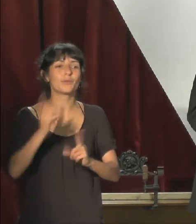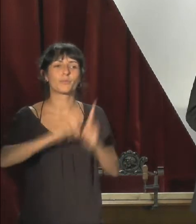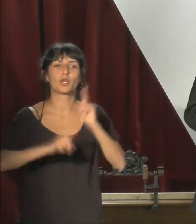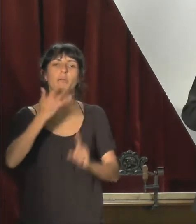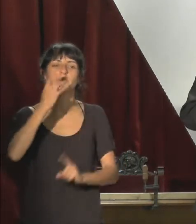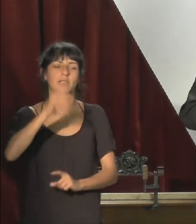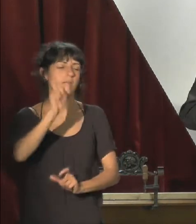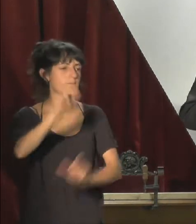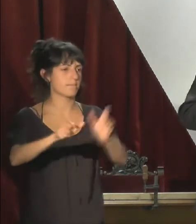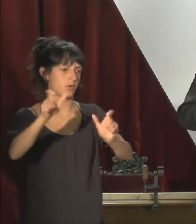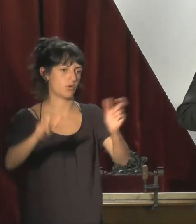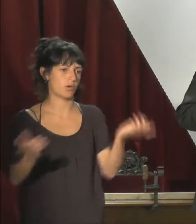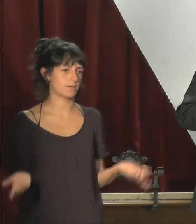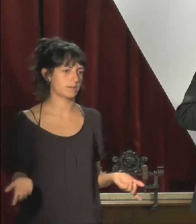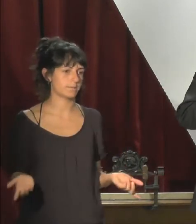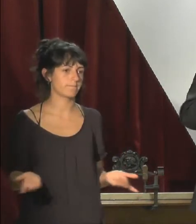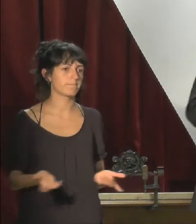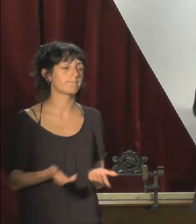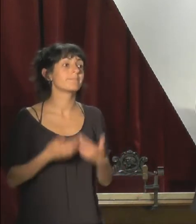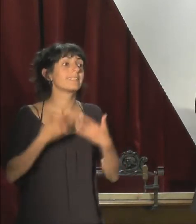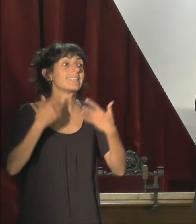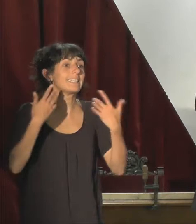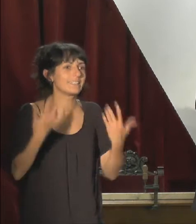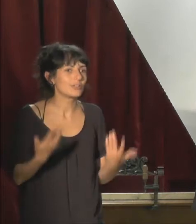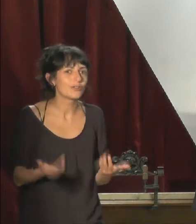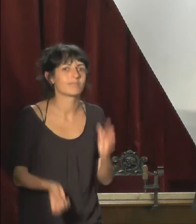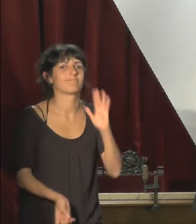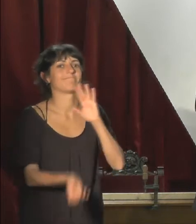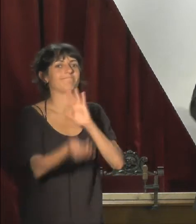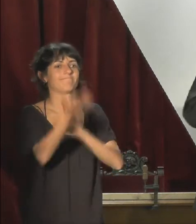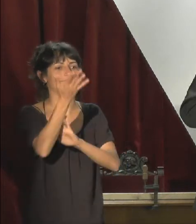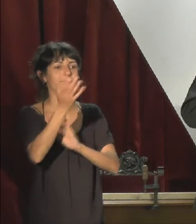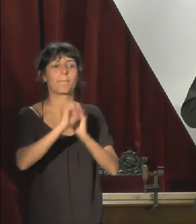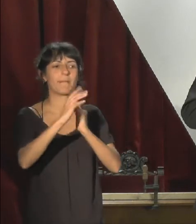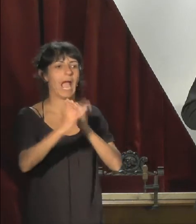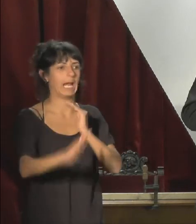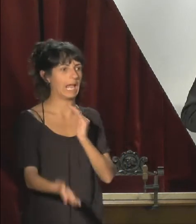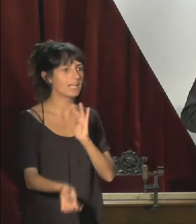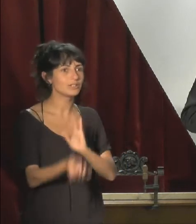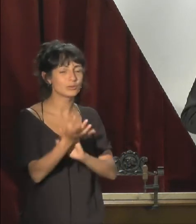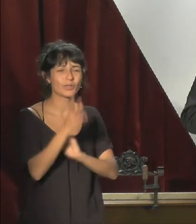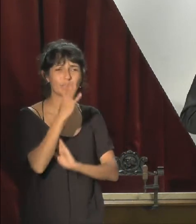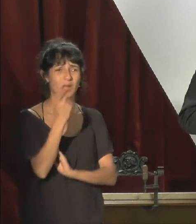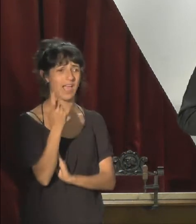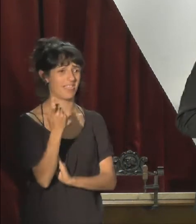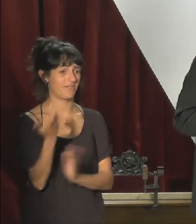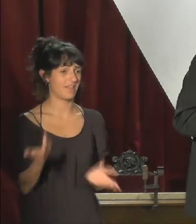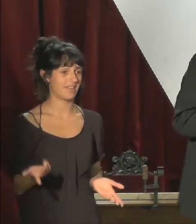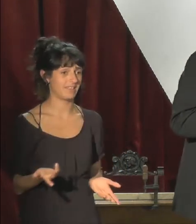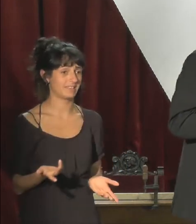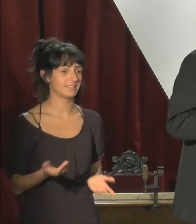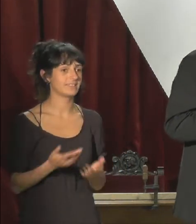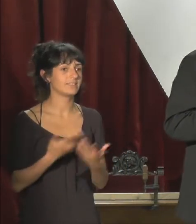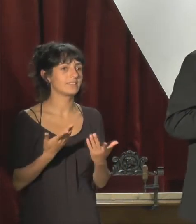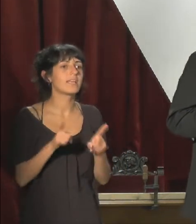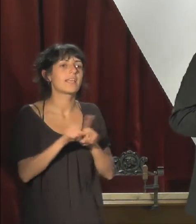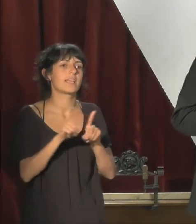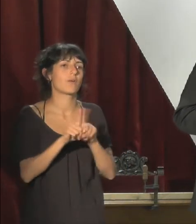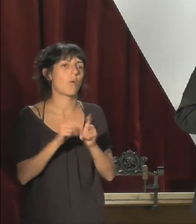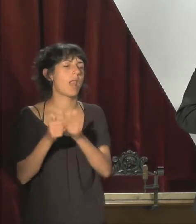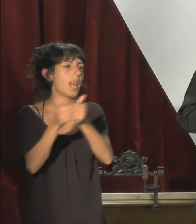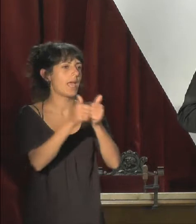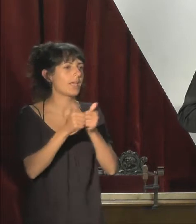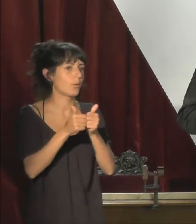persoas. Por iso naceu En Marea. Este gran encontro cívico